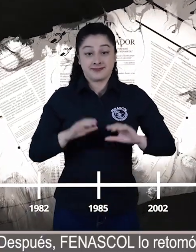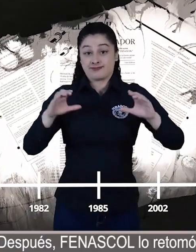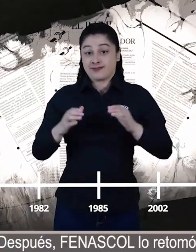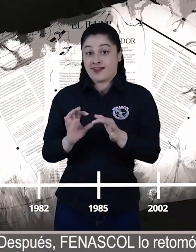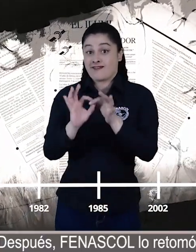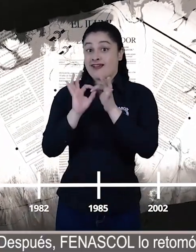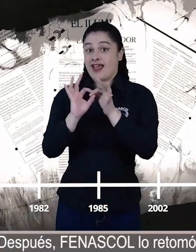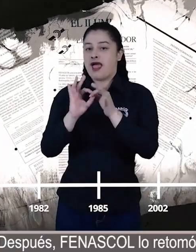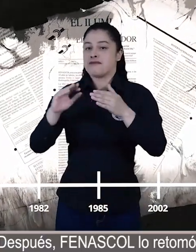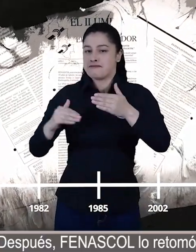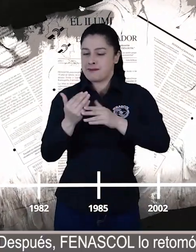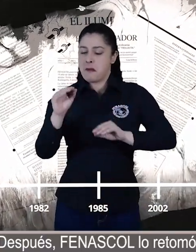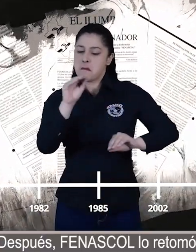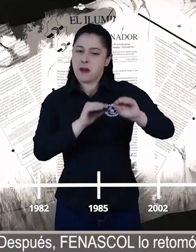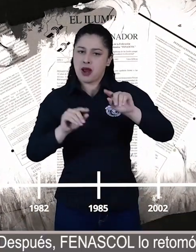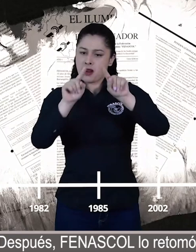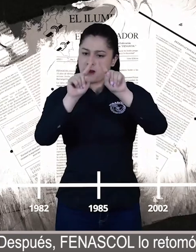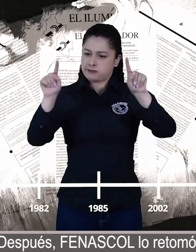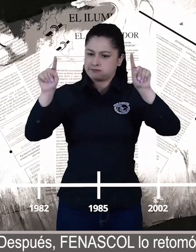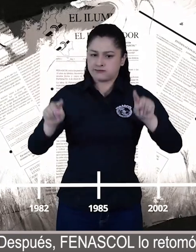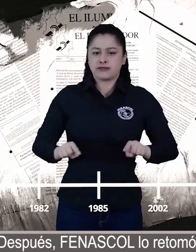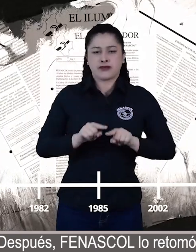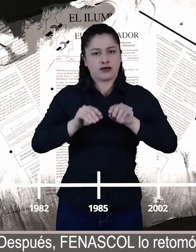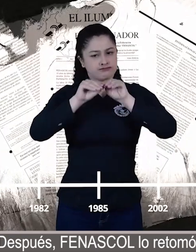Después, Fenascol lo retomó.